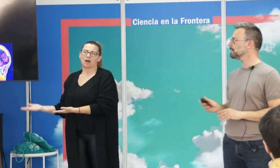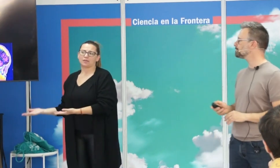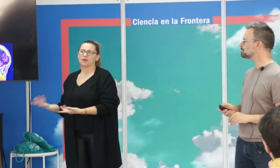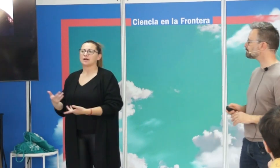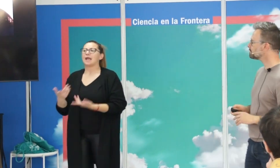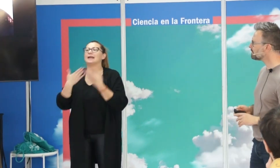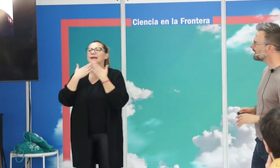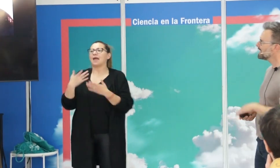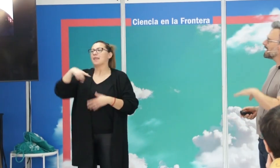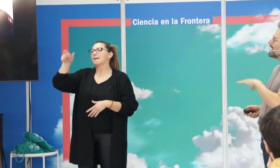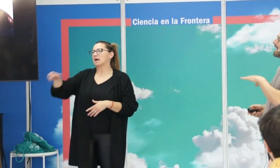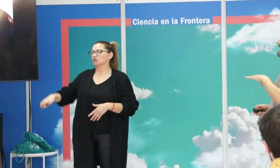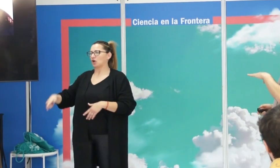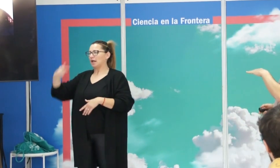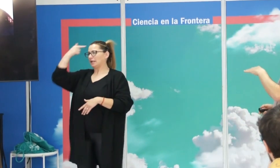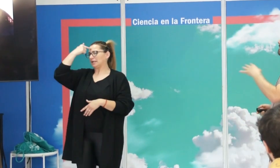cerebral, ¿vale?